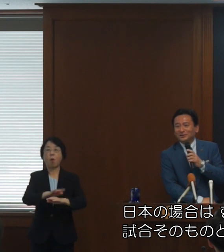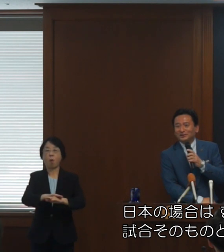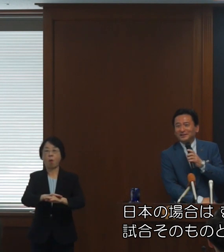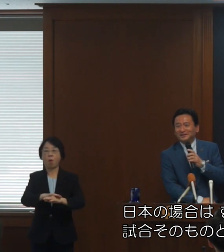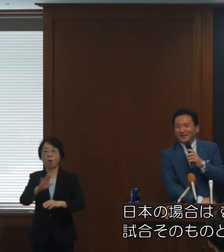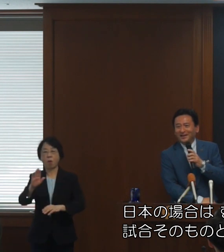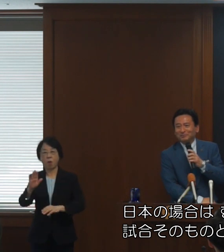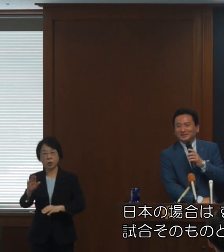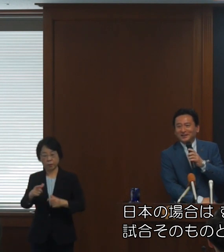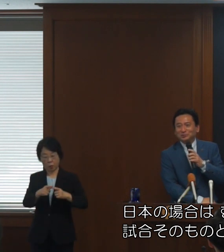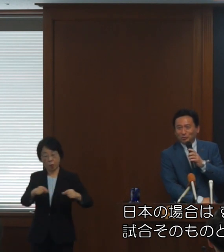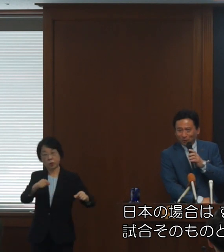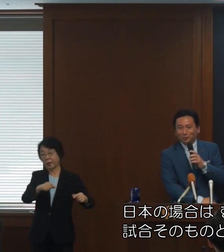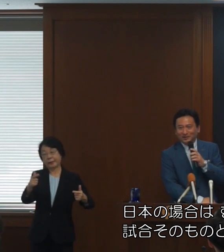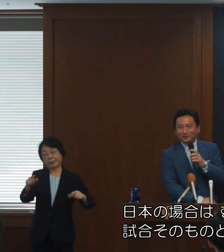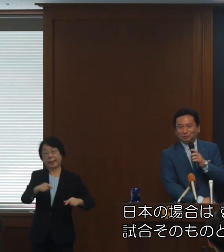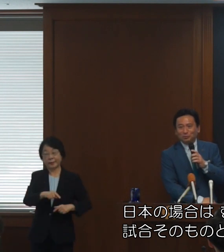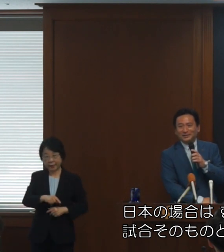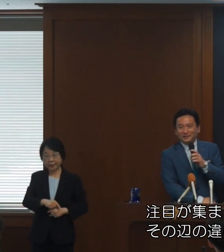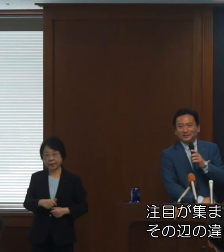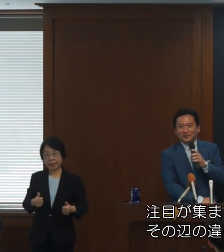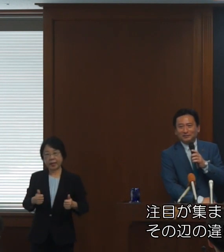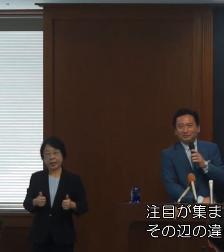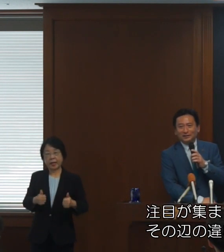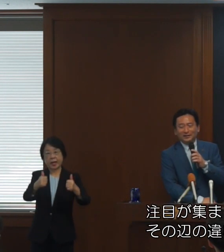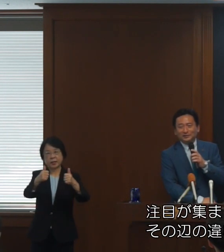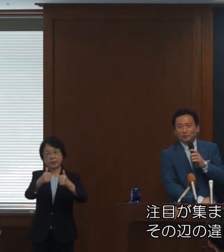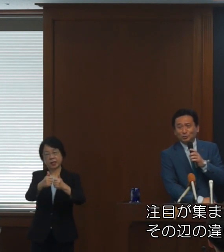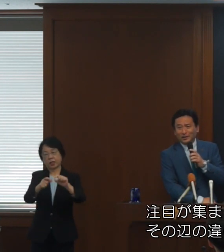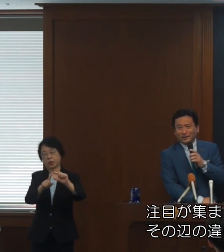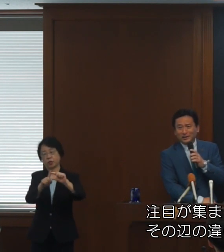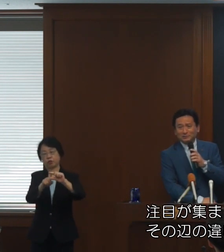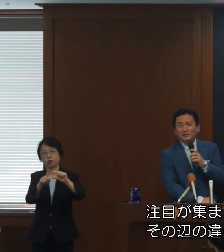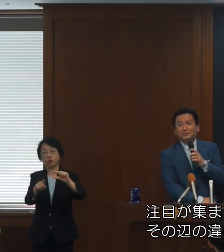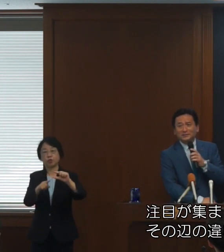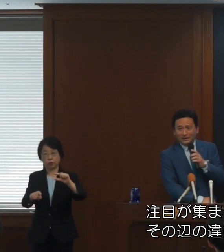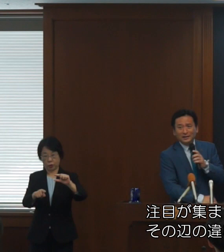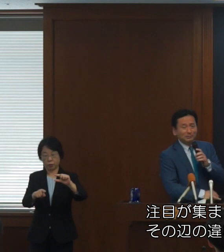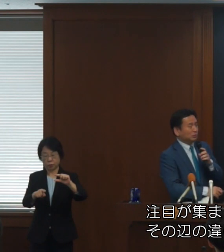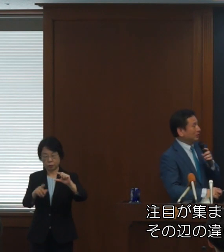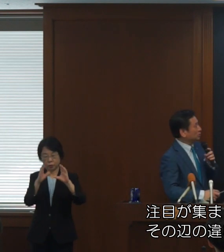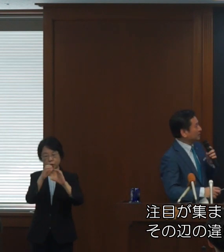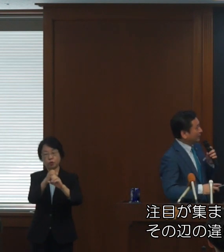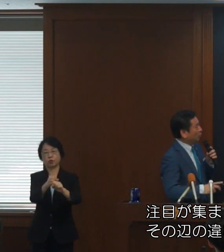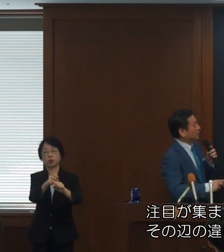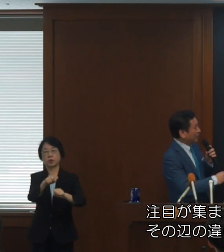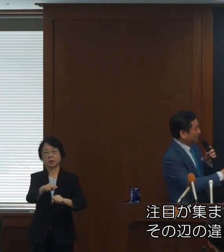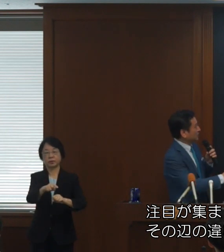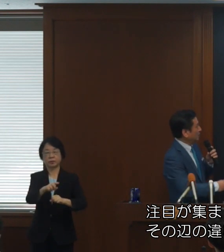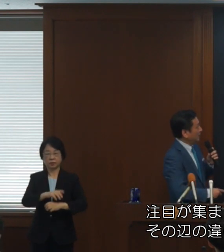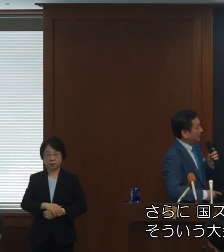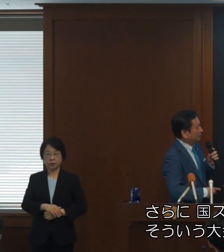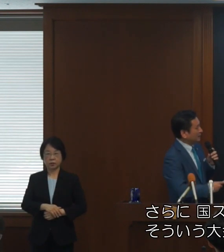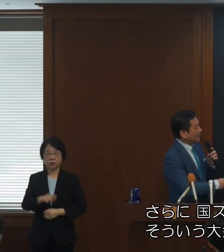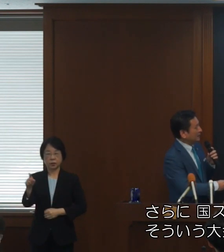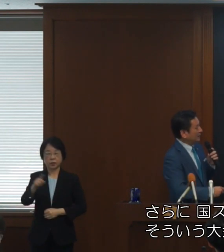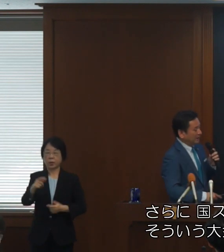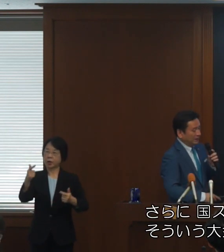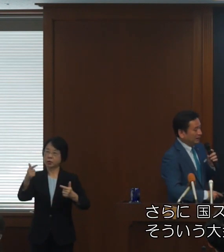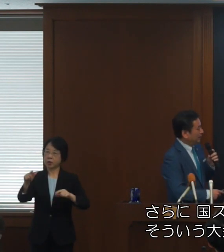はむしろ応援合戦をしたりして試合そのものっていうところにあれが注目が集まってますからその辺の違いが大きくあります